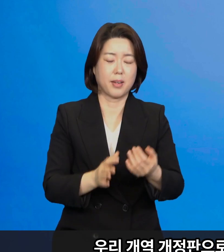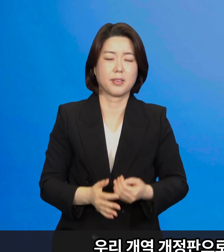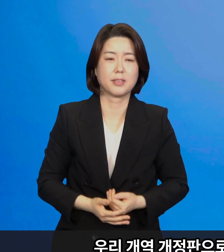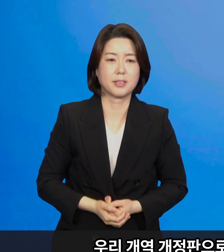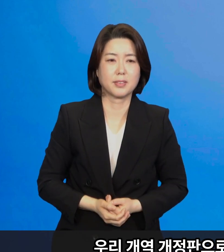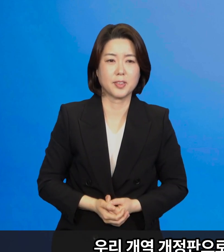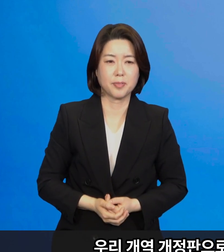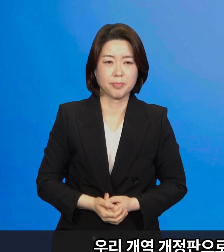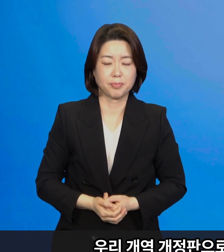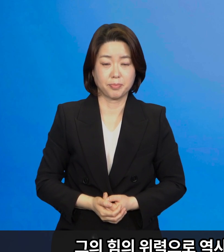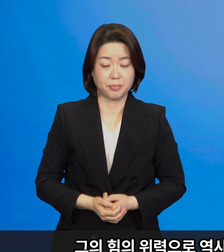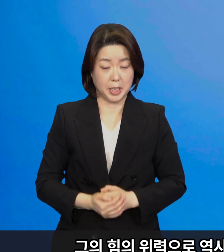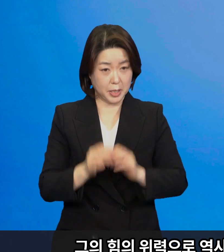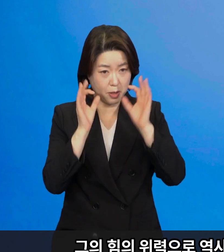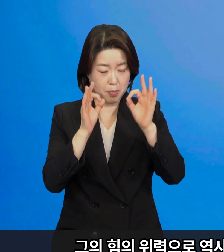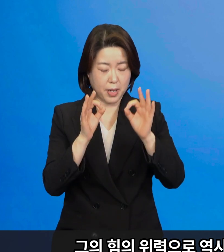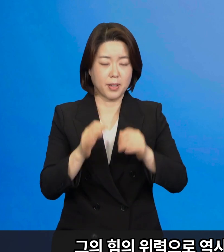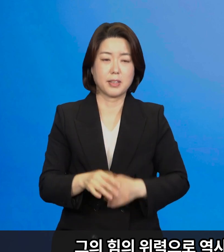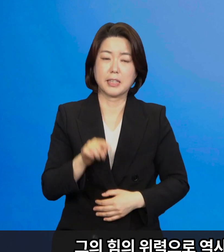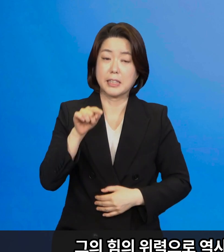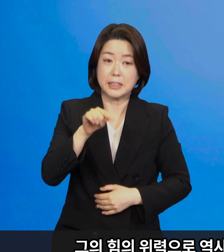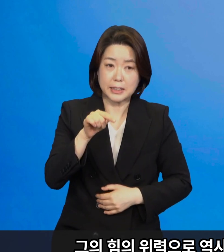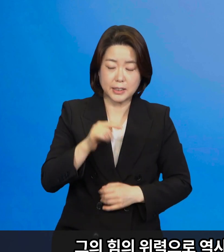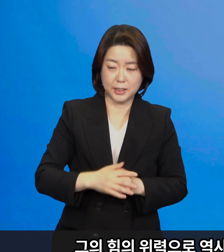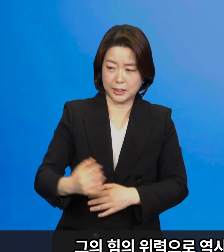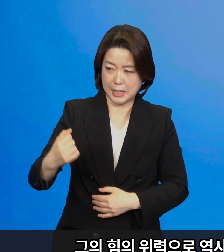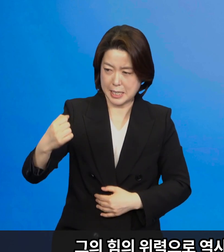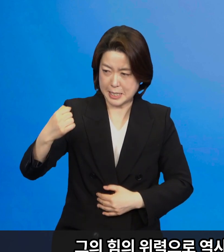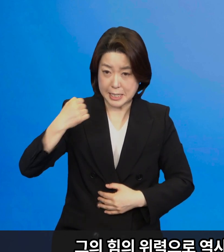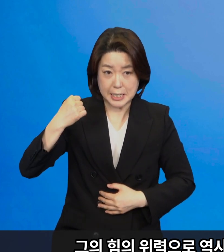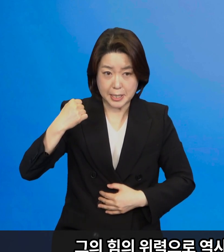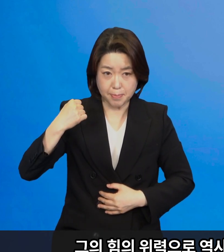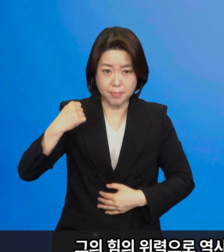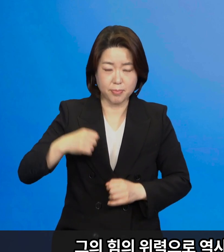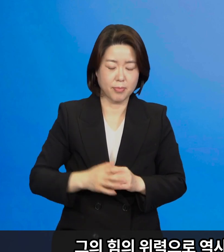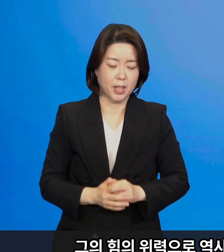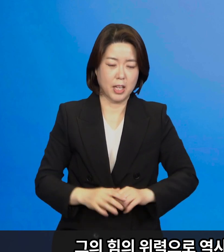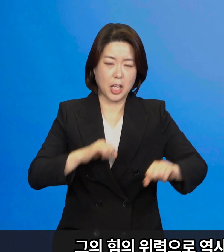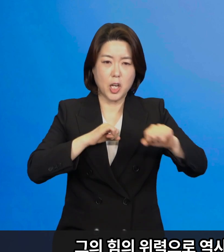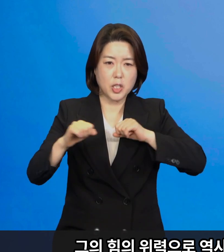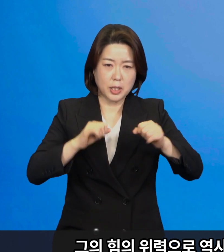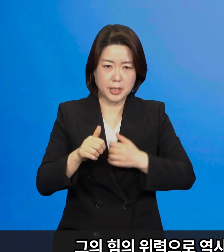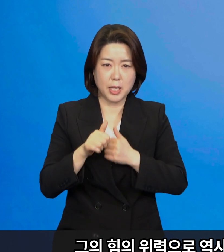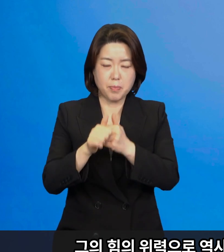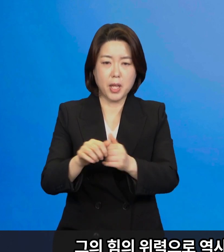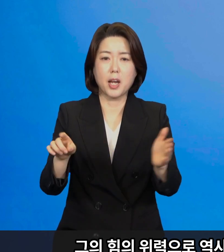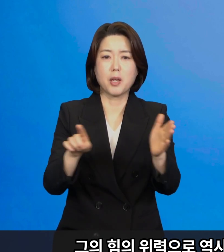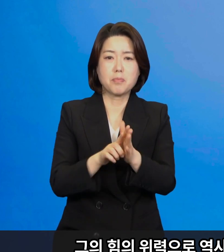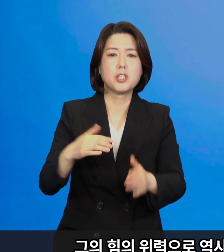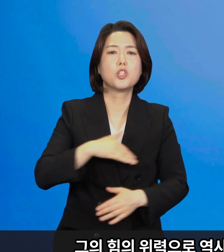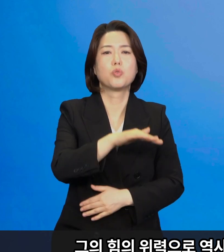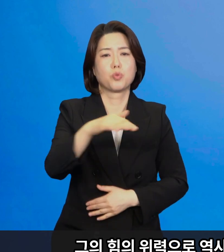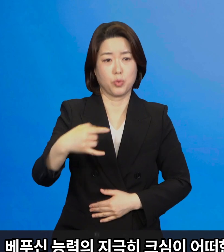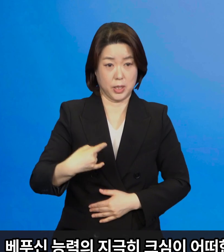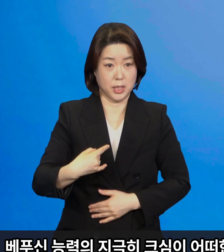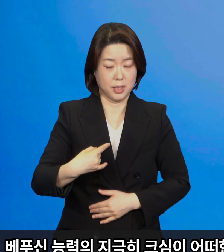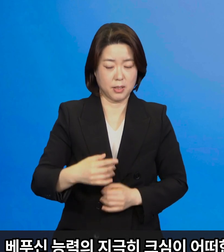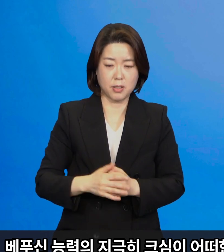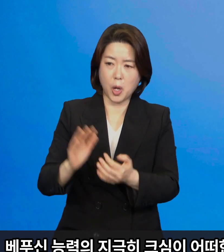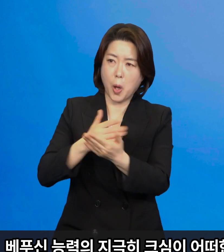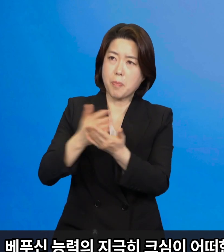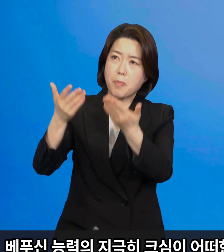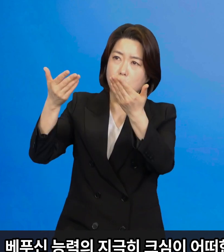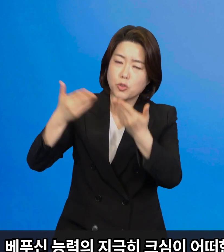자, 보십시오. 시작. 그의 힘의 위력으로 역사하심을 따라 믿는 우리에게